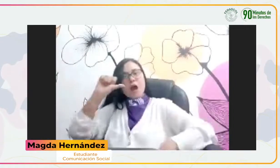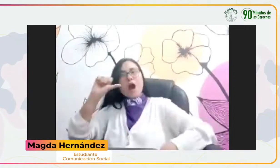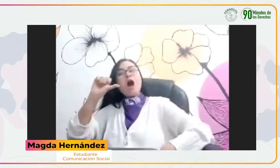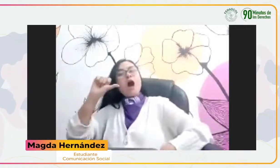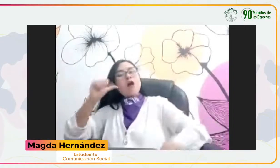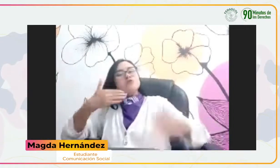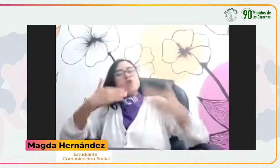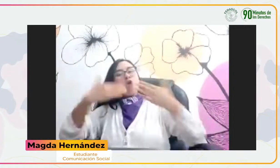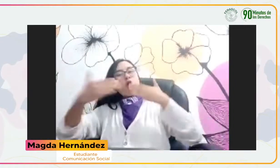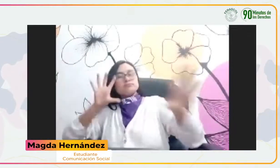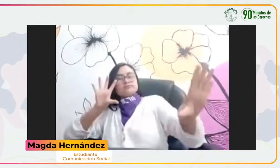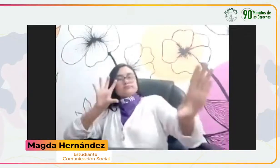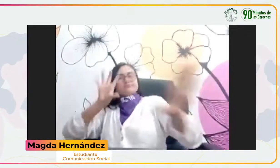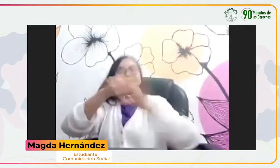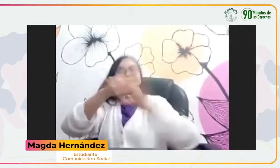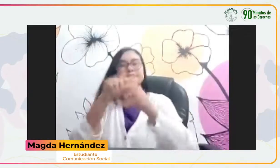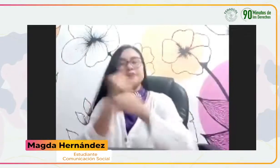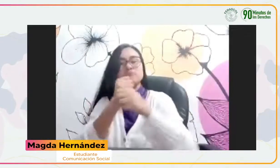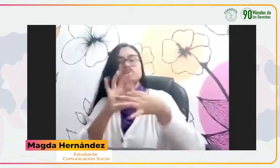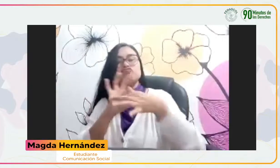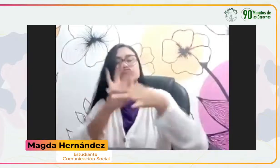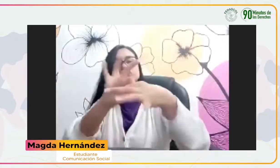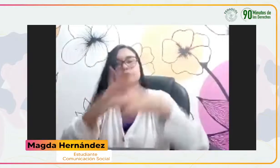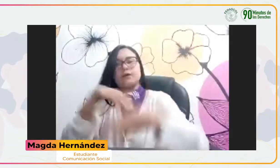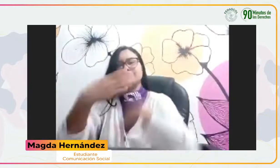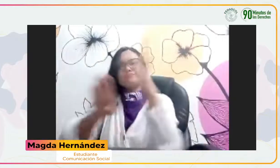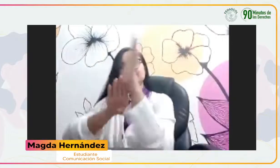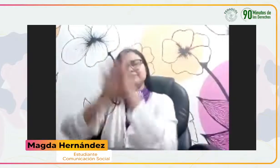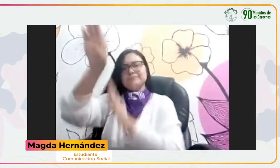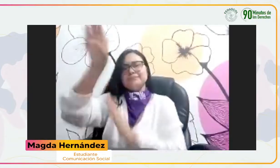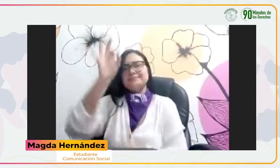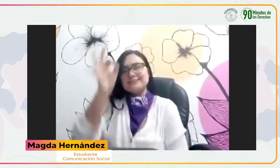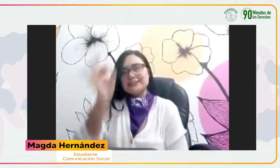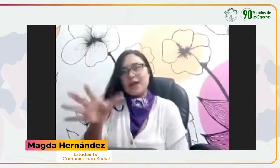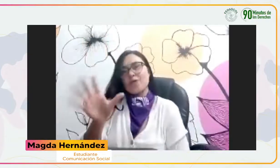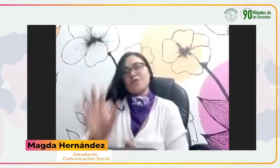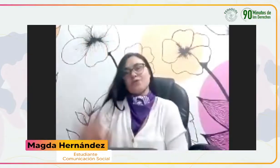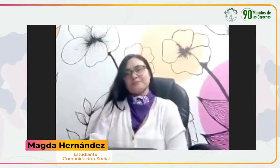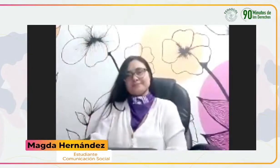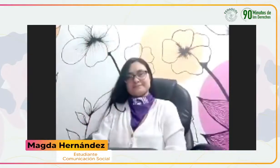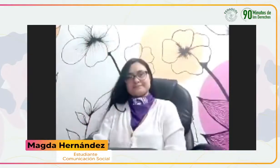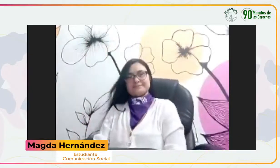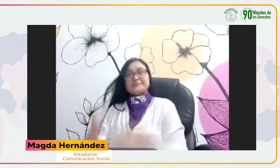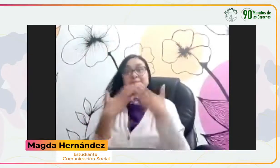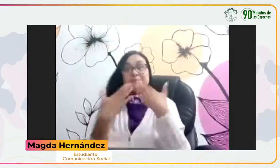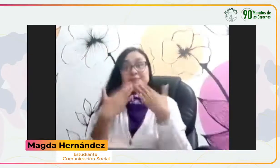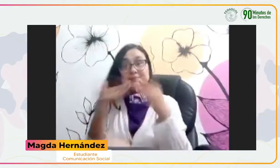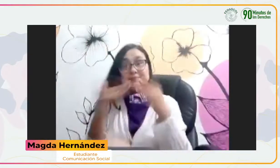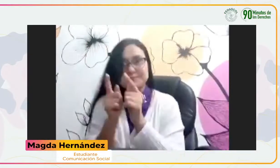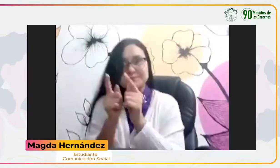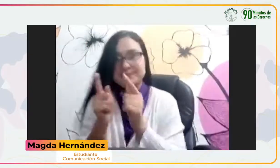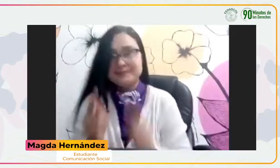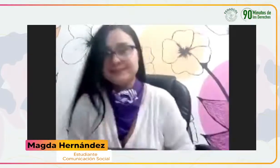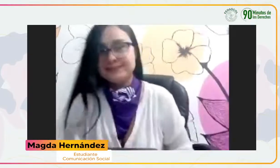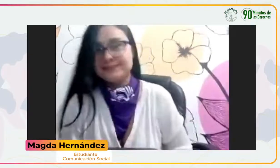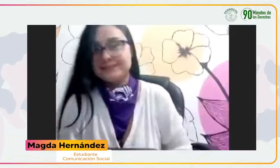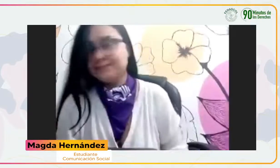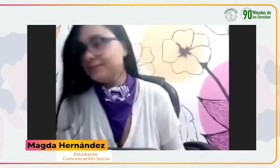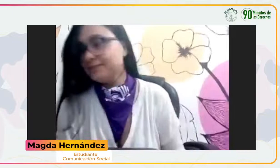a un lado por grupos. Es importante que generemos esa confianza de trabajar de manera articulada con las mujeres, que seguro va